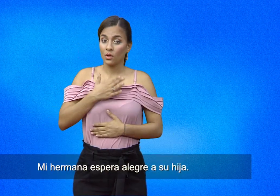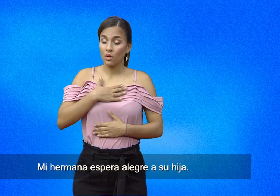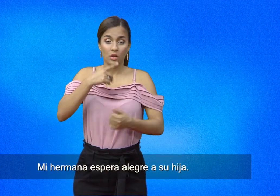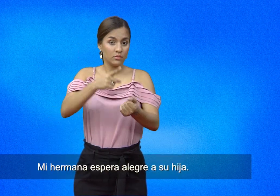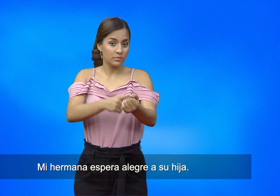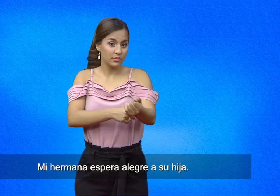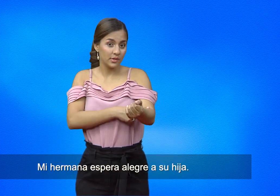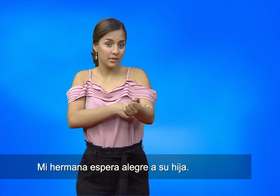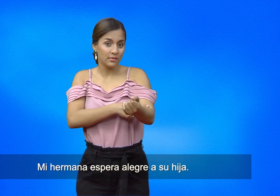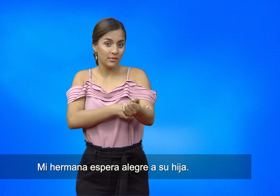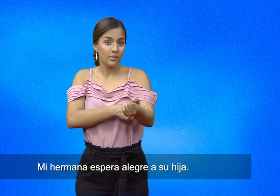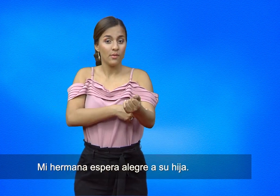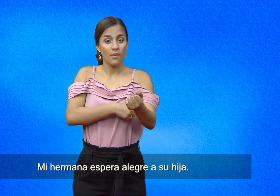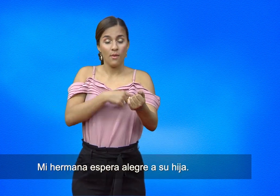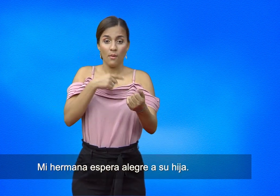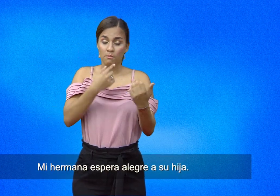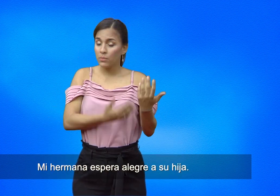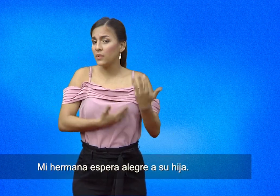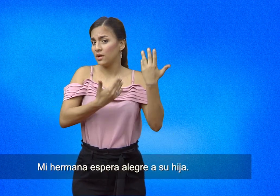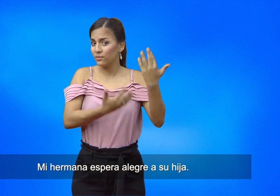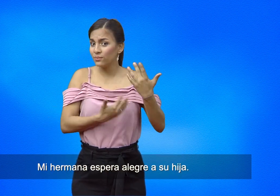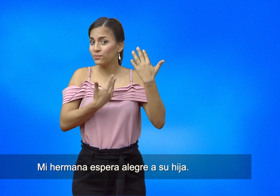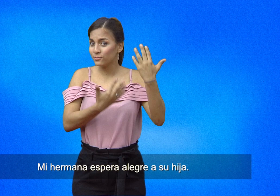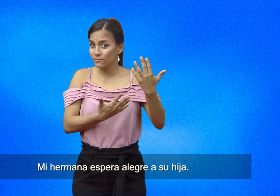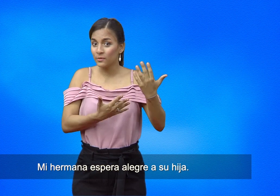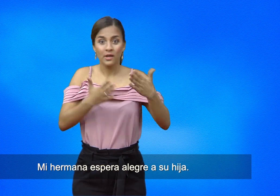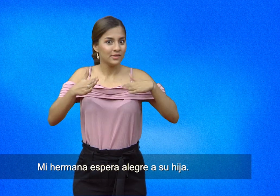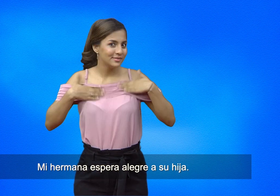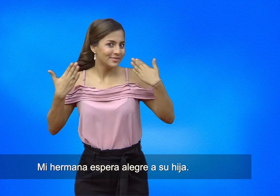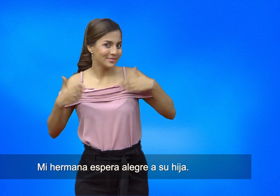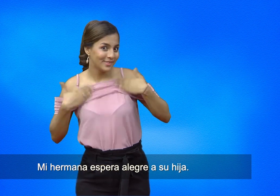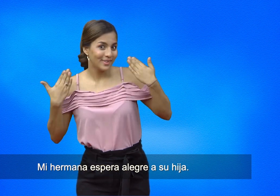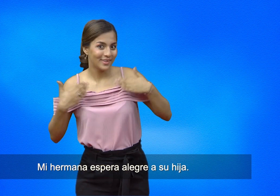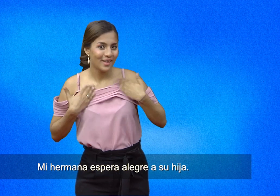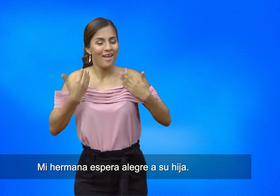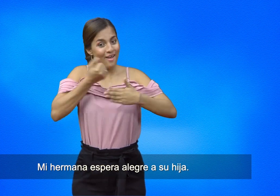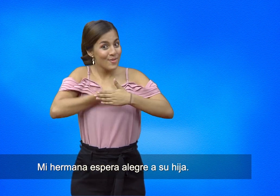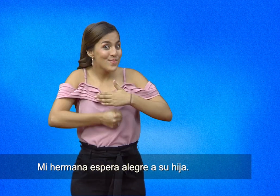mi hermana espera alegre a su hija